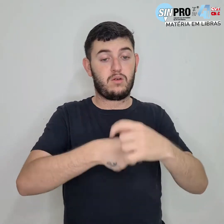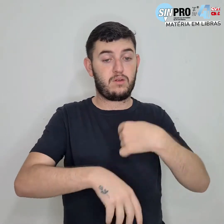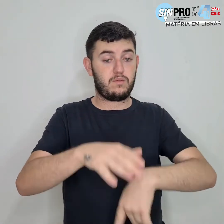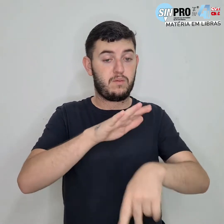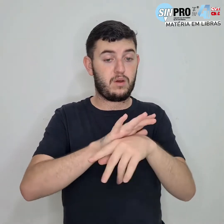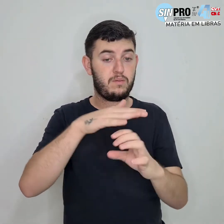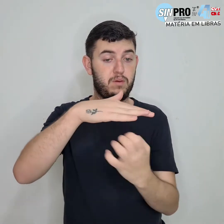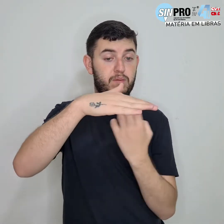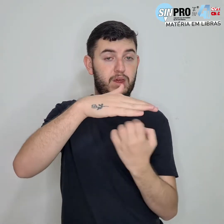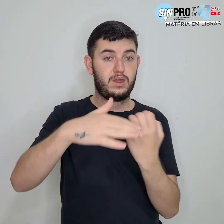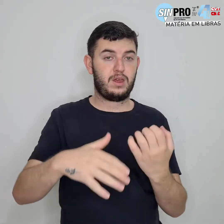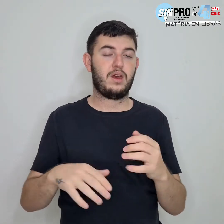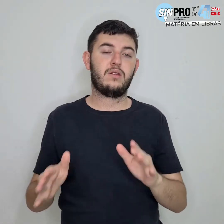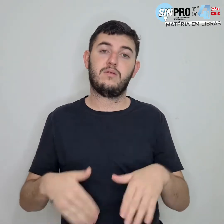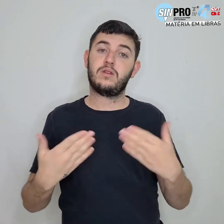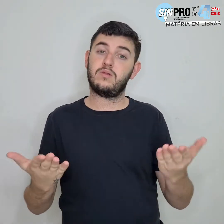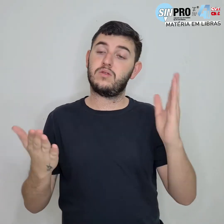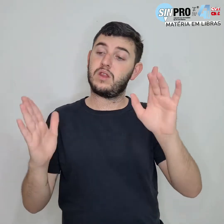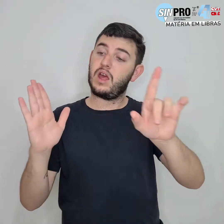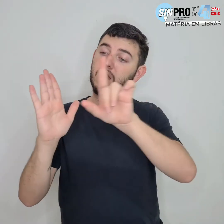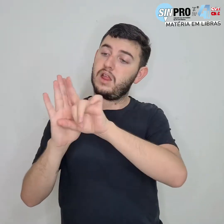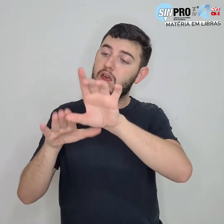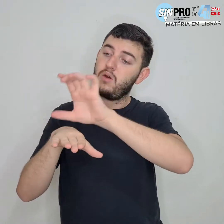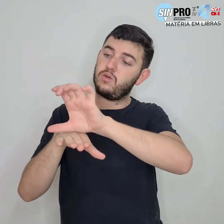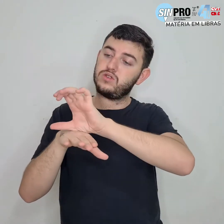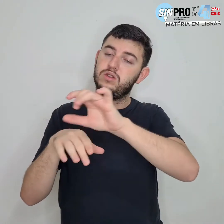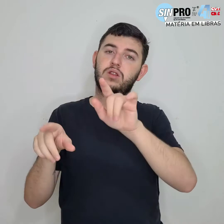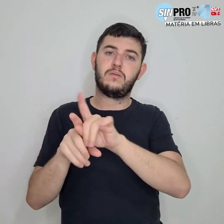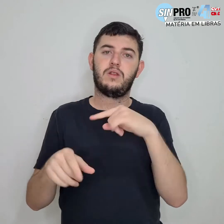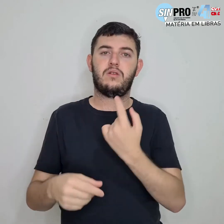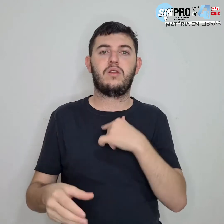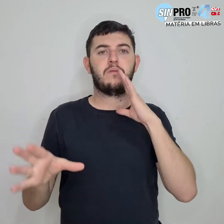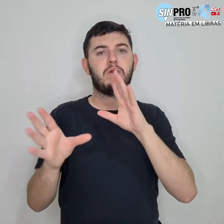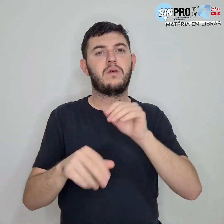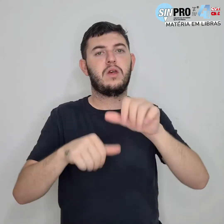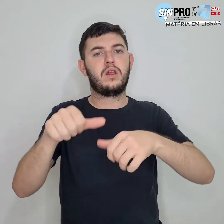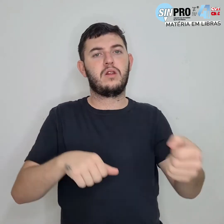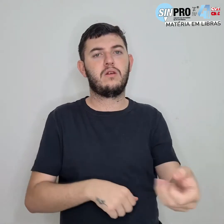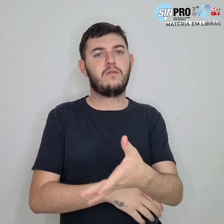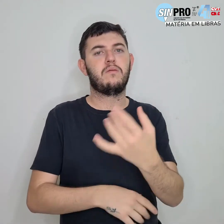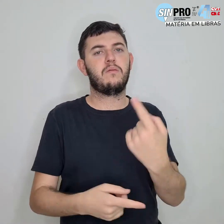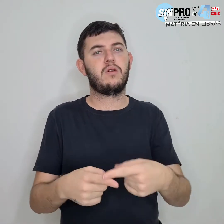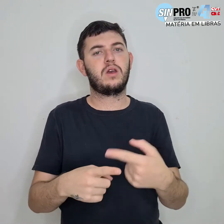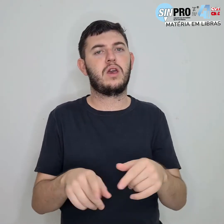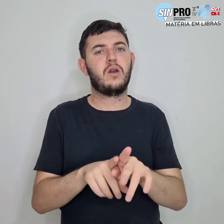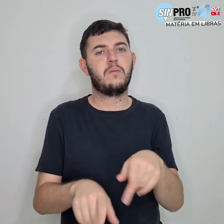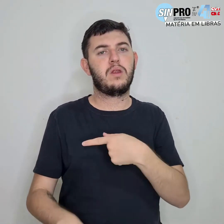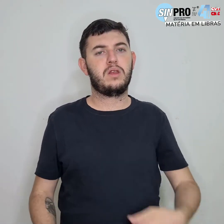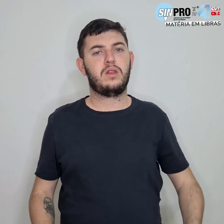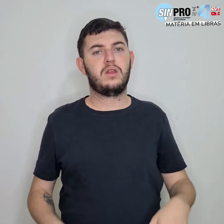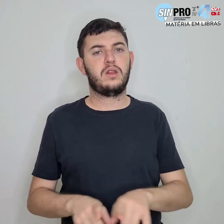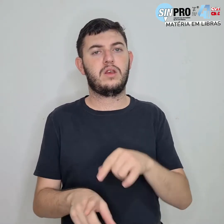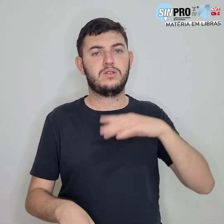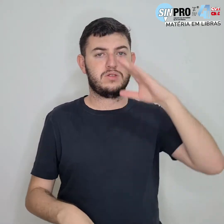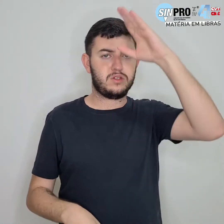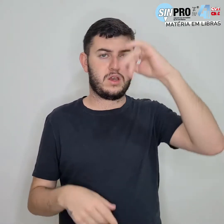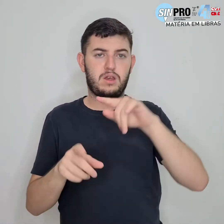e a atual Constituição é avançada e inovadora, por que então o presidente Jair Bolsonaro e o ministro da Economia,